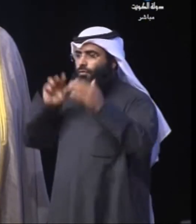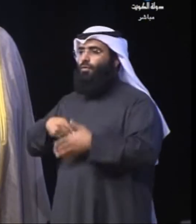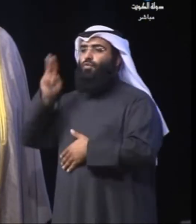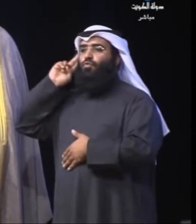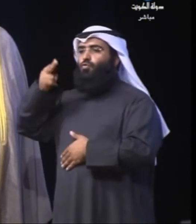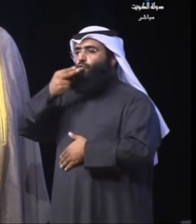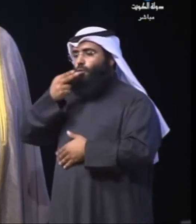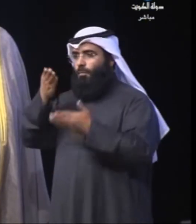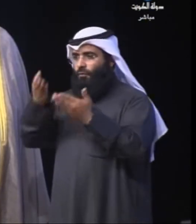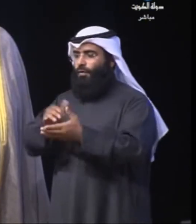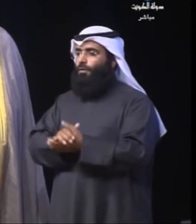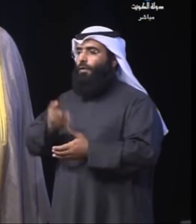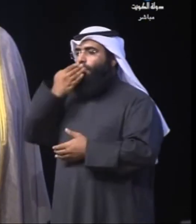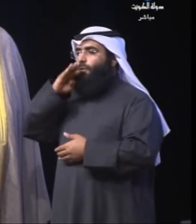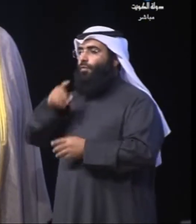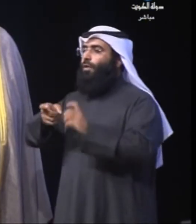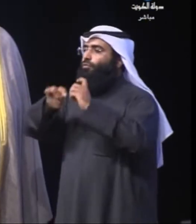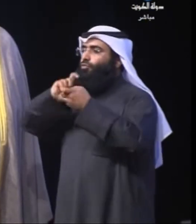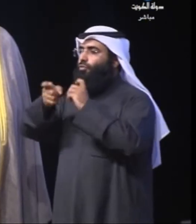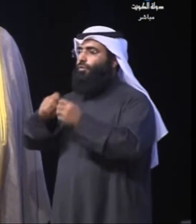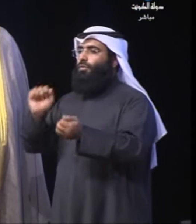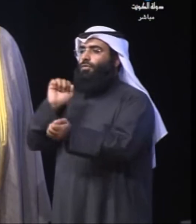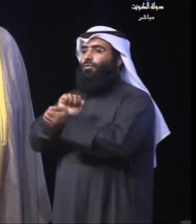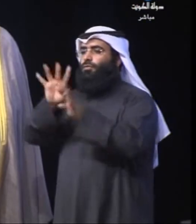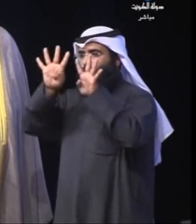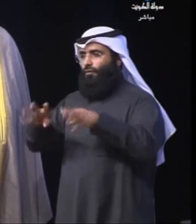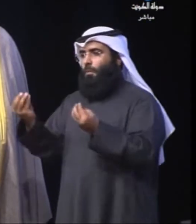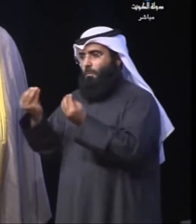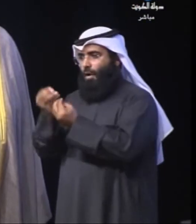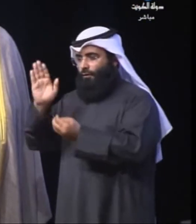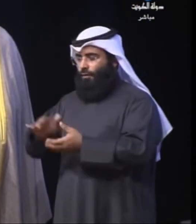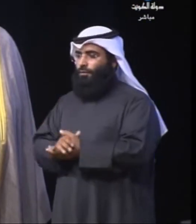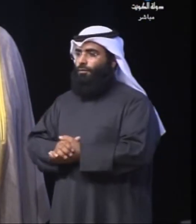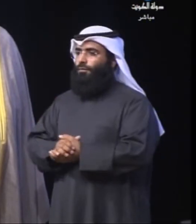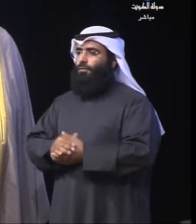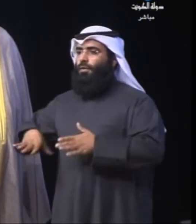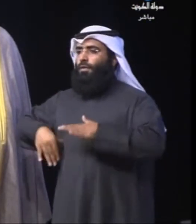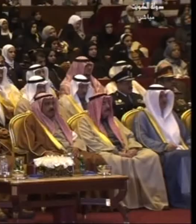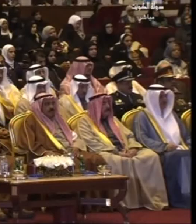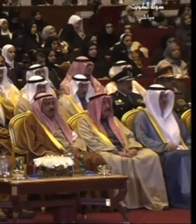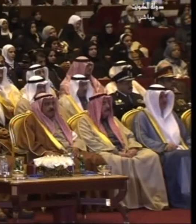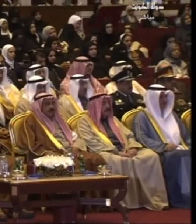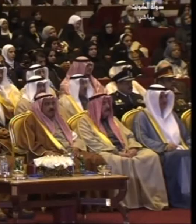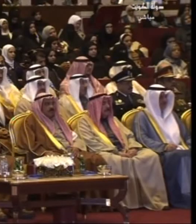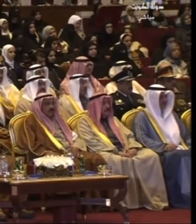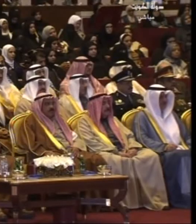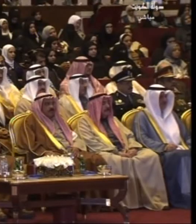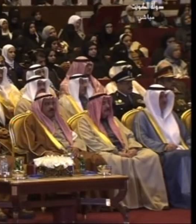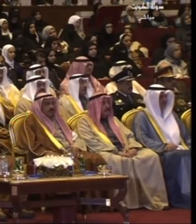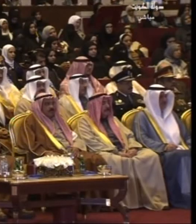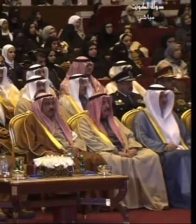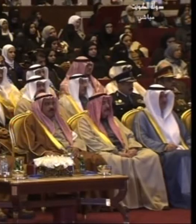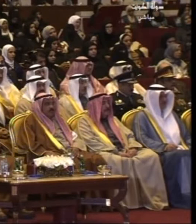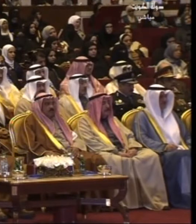الصم، ولم تغفل المسابقة فئة نزلاء المؤسسات الإصلاحية. حضرة صاحب السمو أمير البلاد، إننا نفخر